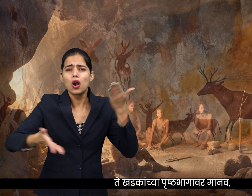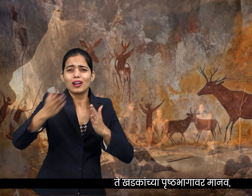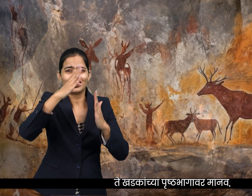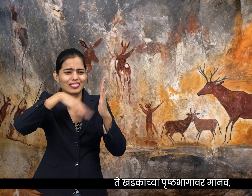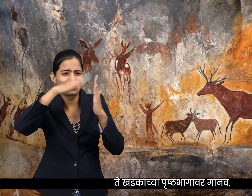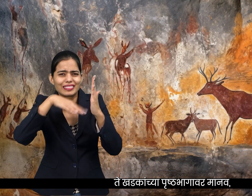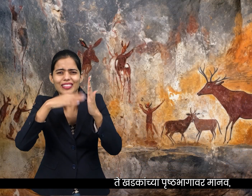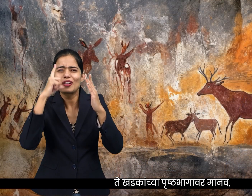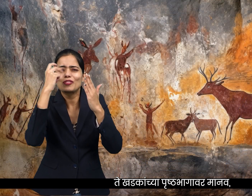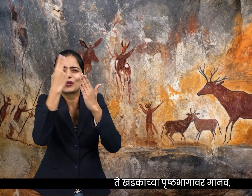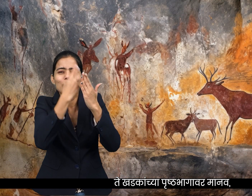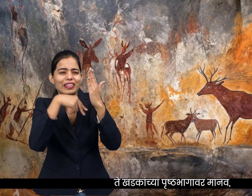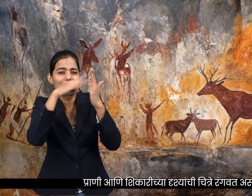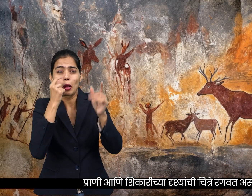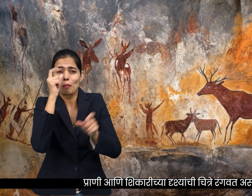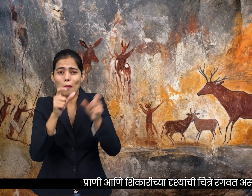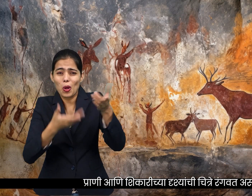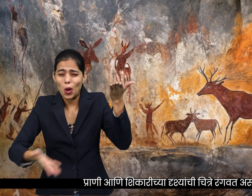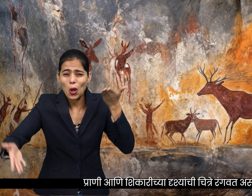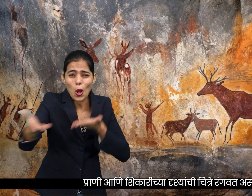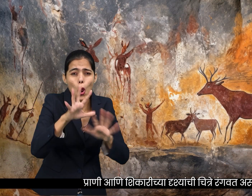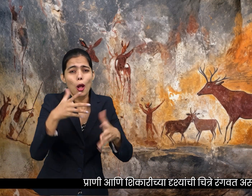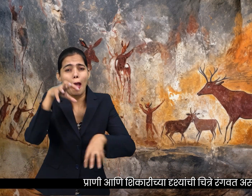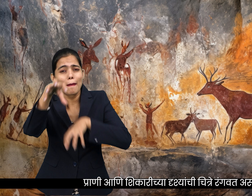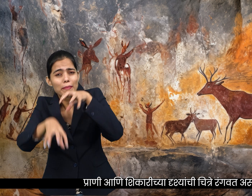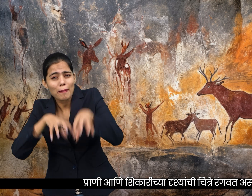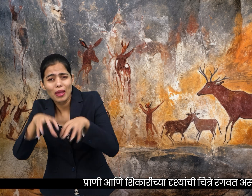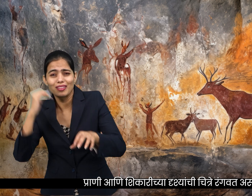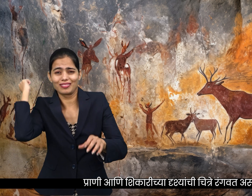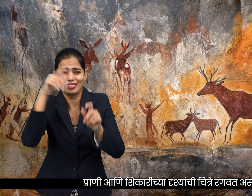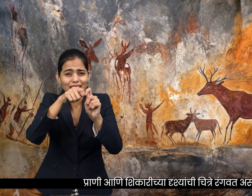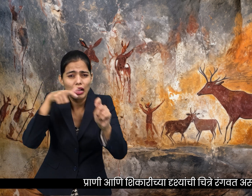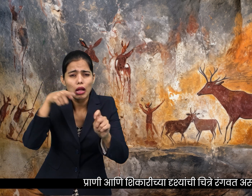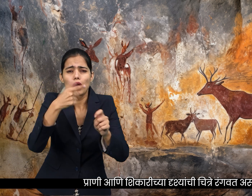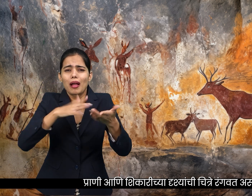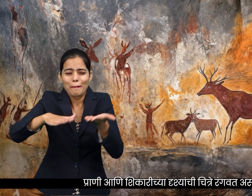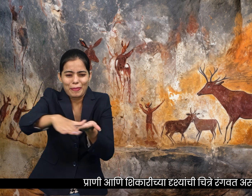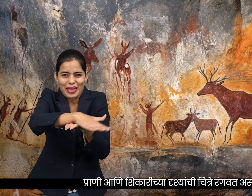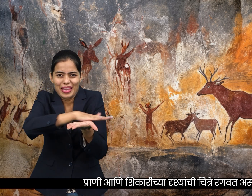ते खडकांच्या पृष्ठभागावर मानव, प्राणी आणि शिकारीच्या दृश्यांची चित्रे रंगवत असत.